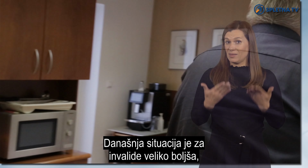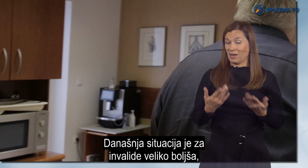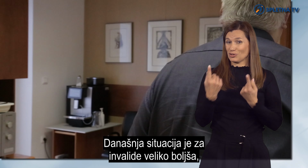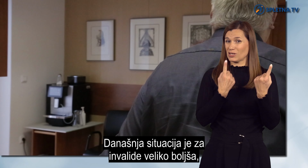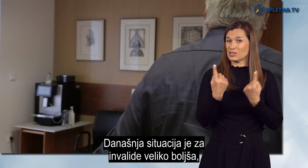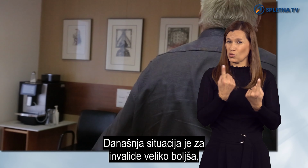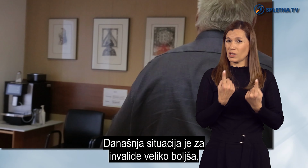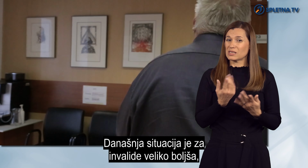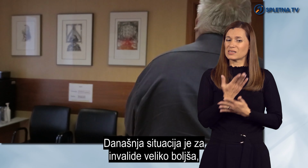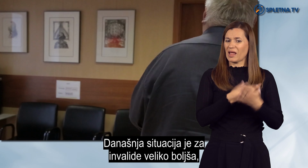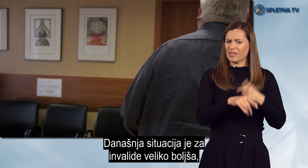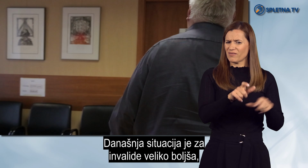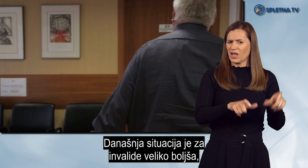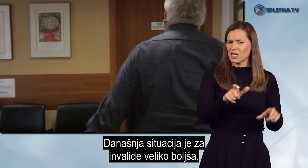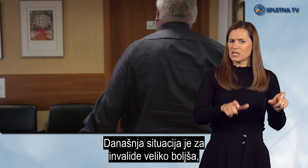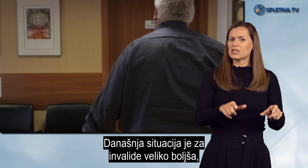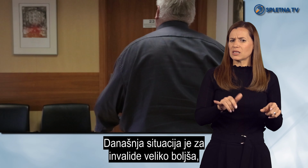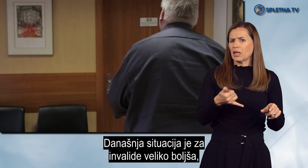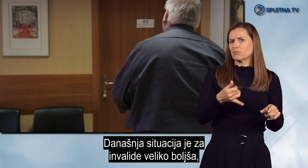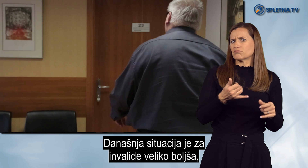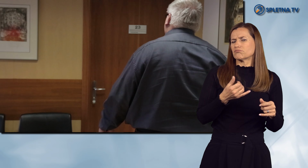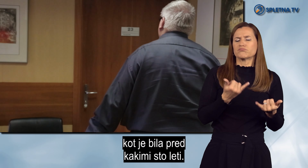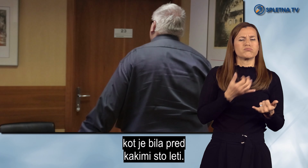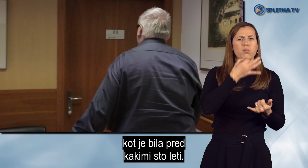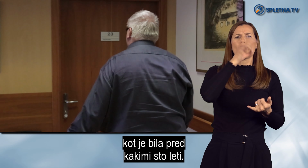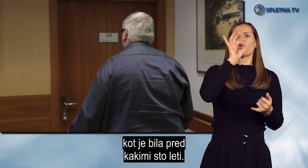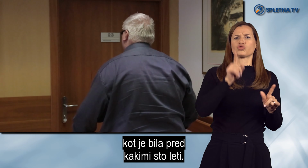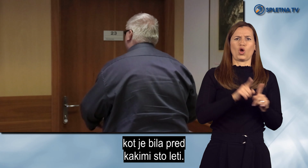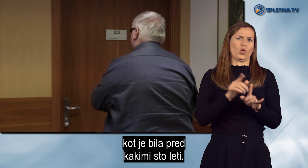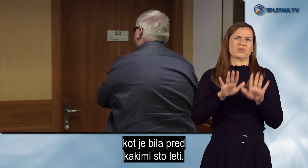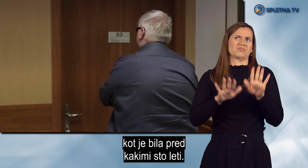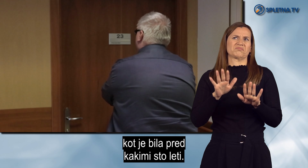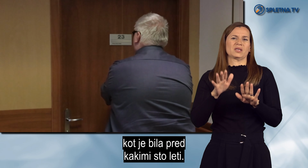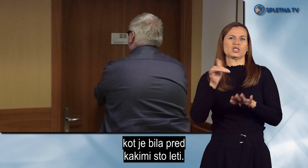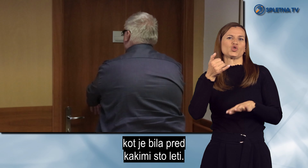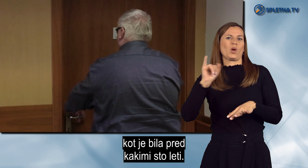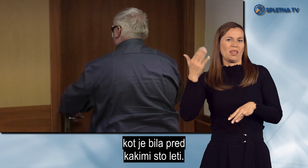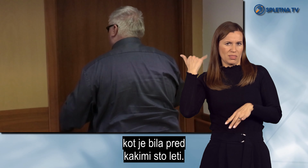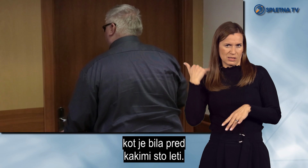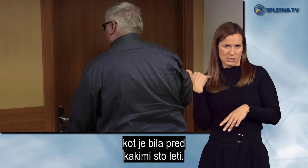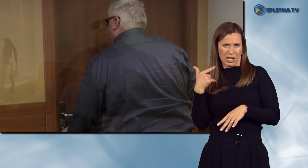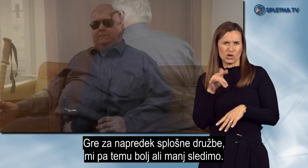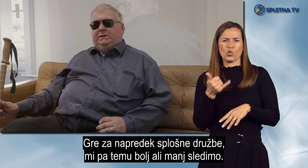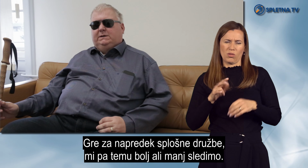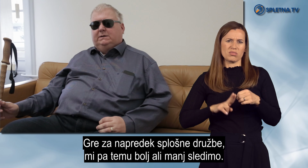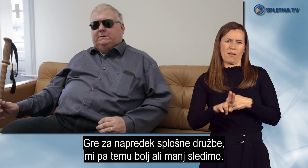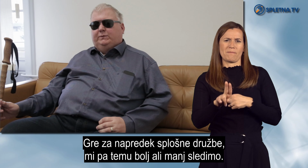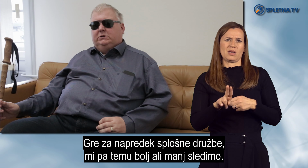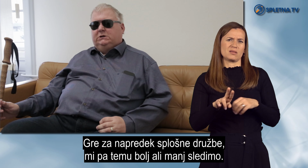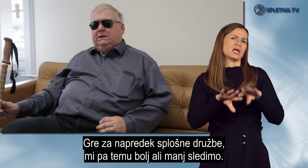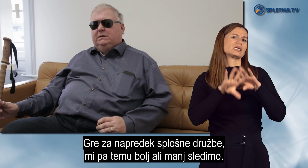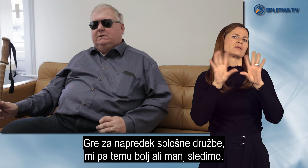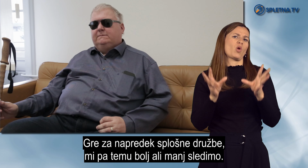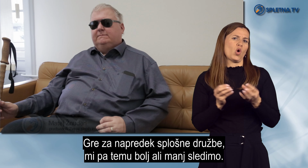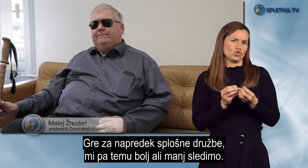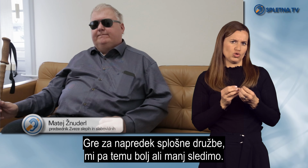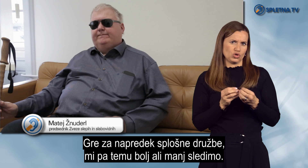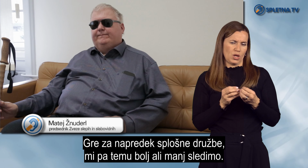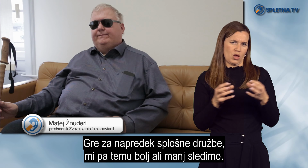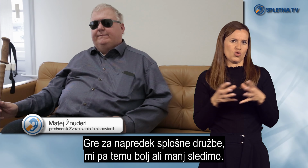Današnja situacija je seveda za invalide veliko boljša, kot je bila pred kakimi 100 leti. Gre za napredek splošne